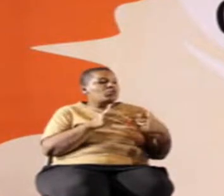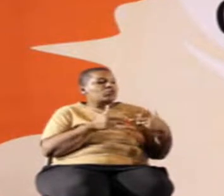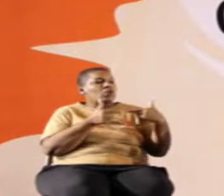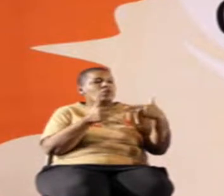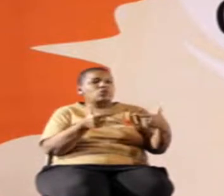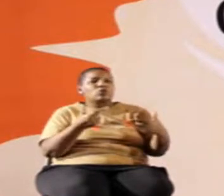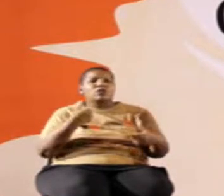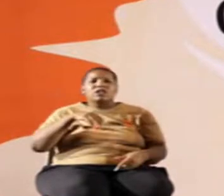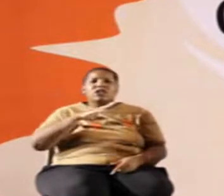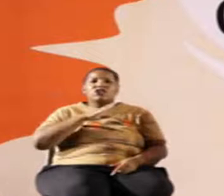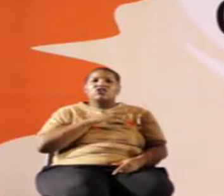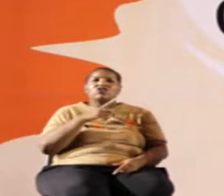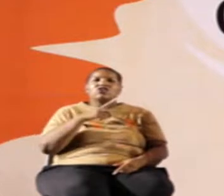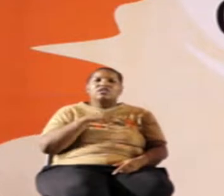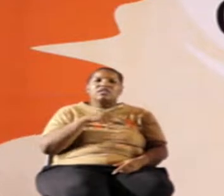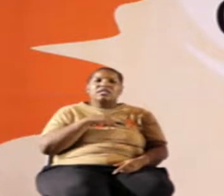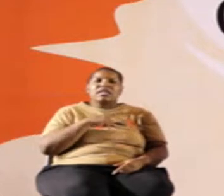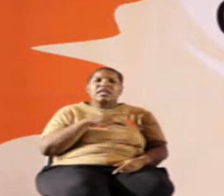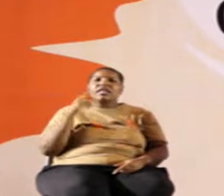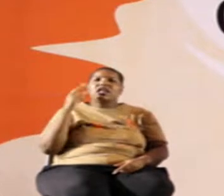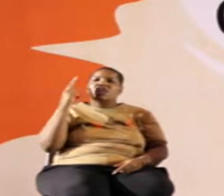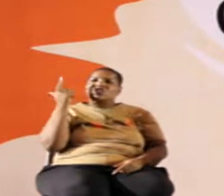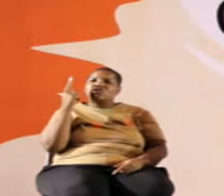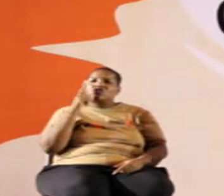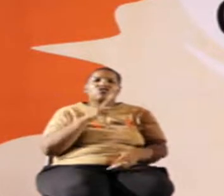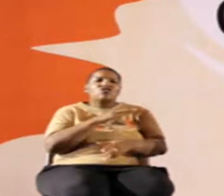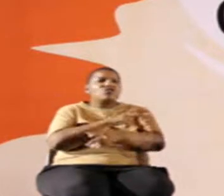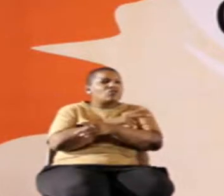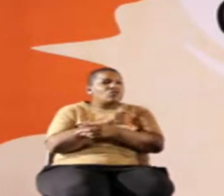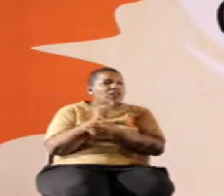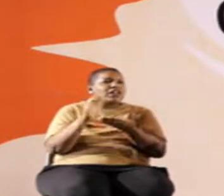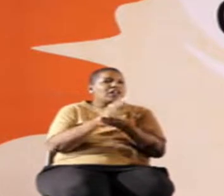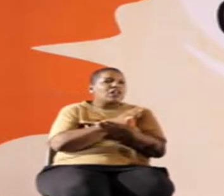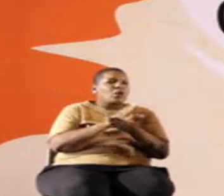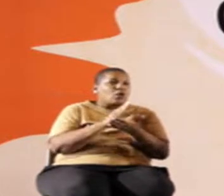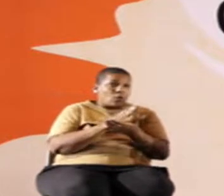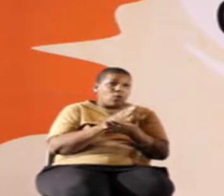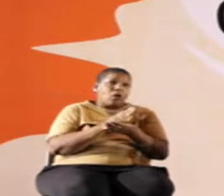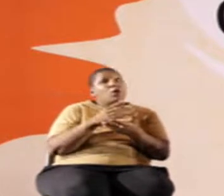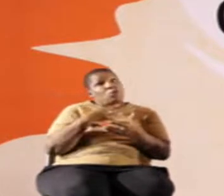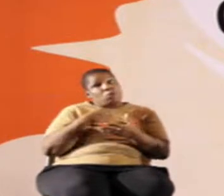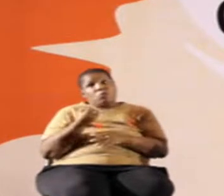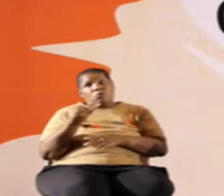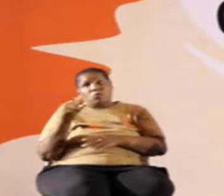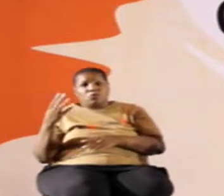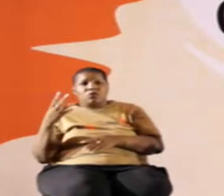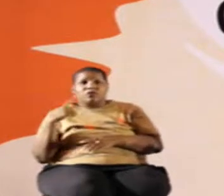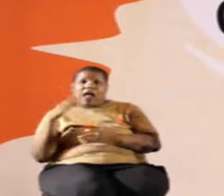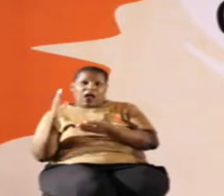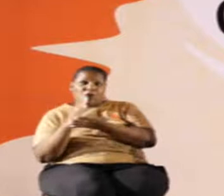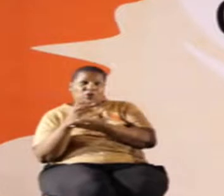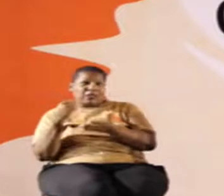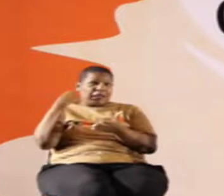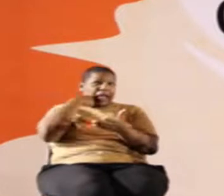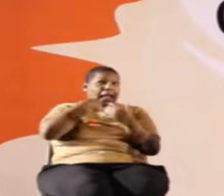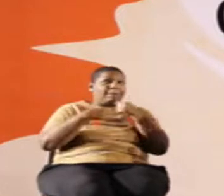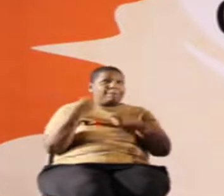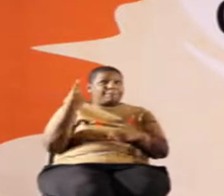gente trava, que a gente vence algumas, muitas, leva umas porradas